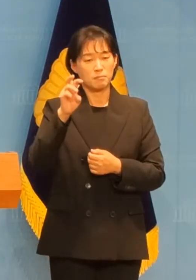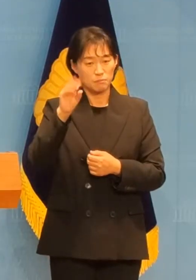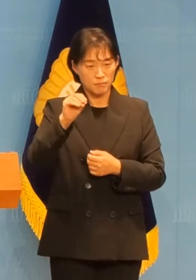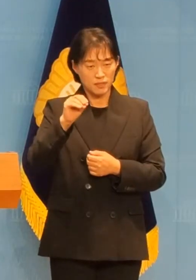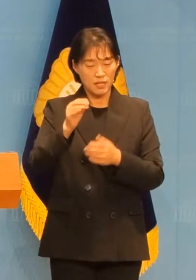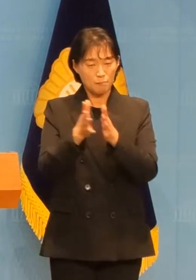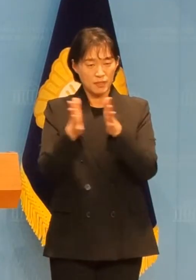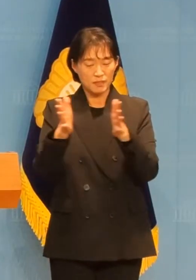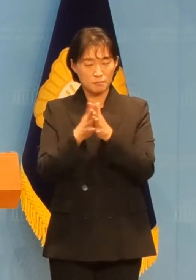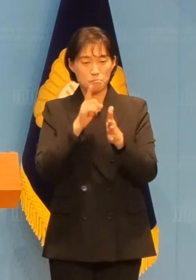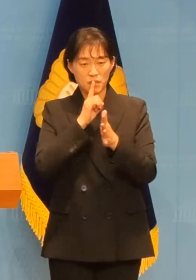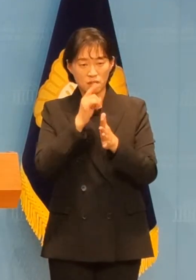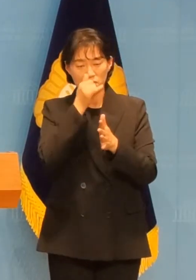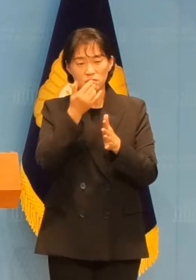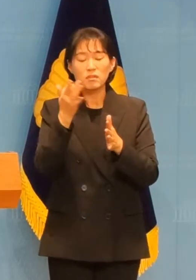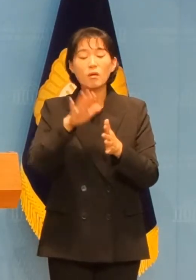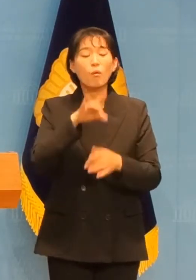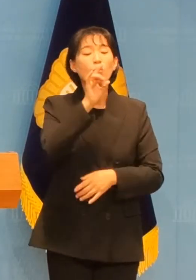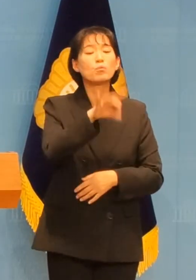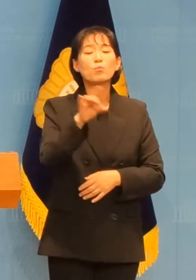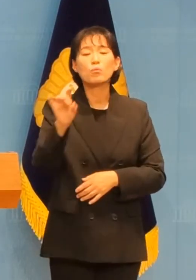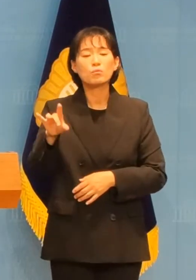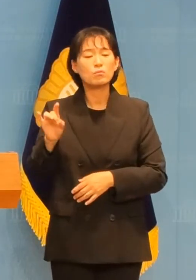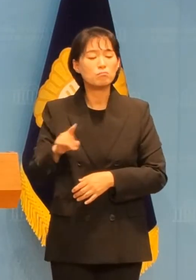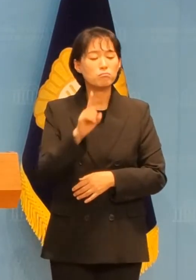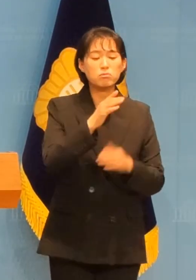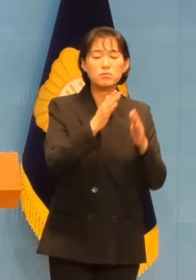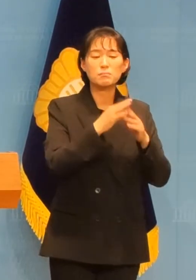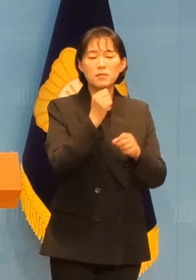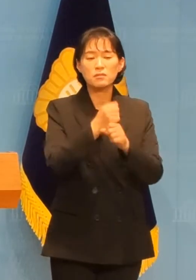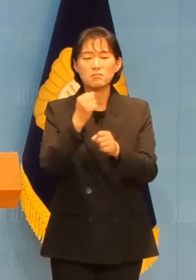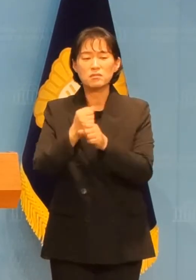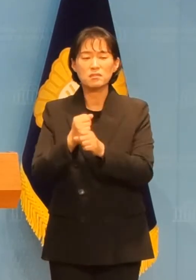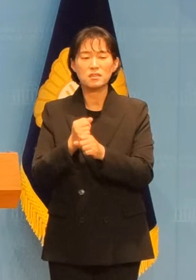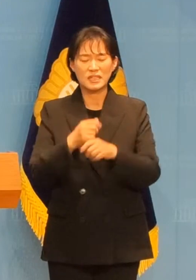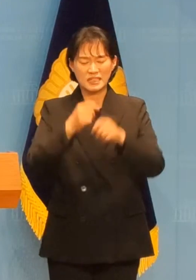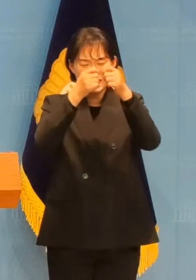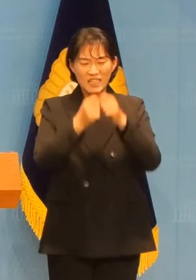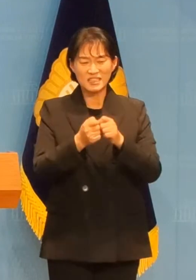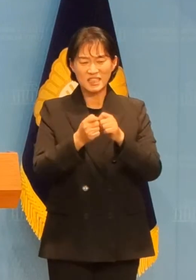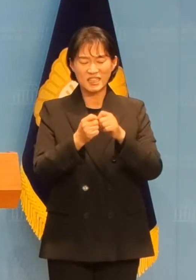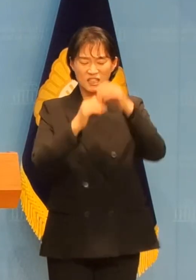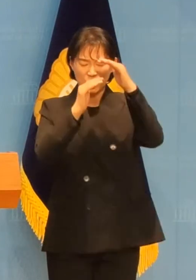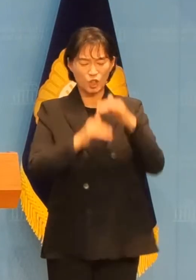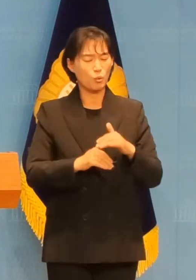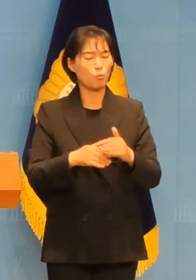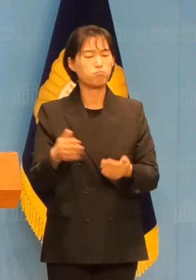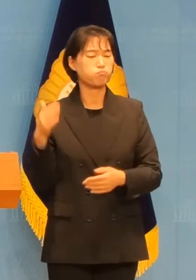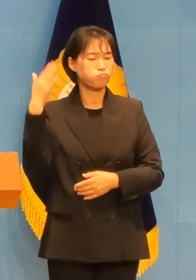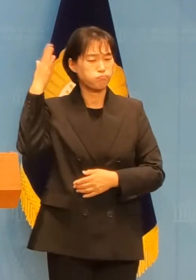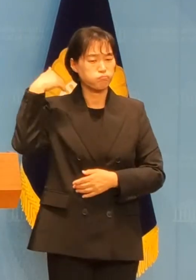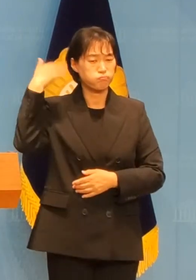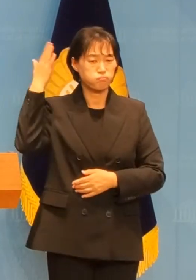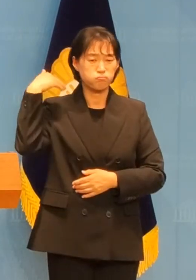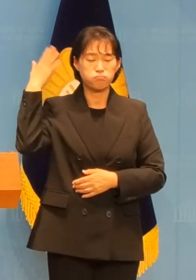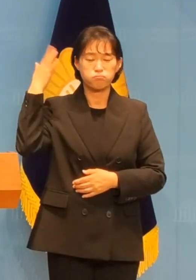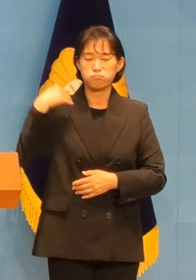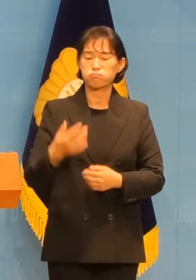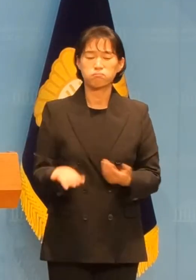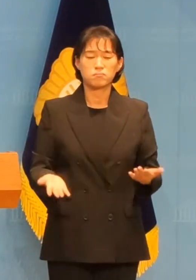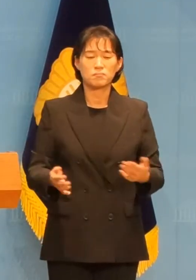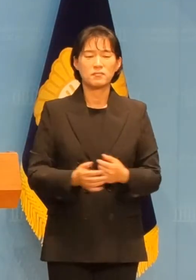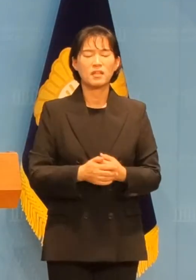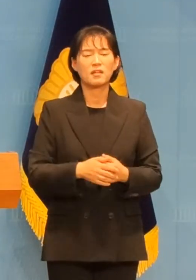말하지만 대체 어디에 어떤 집을 짓겠다는 것인지 구체적인 그림은 감감무소식입니다.